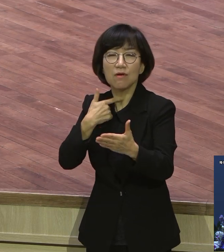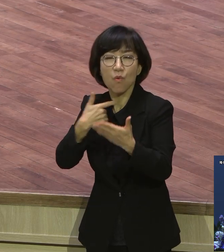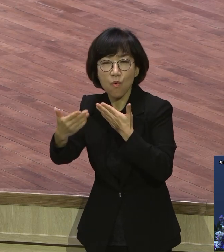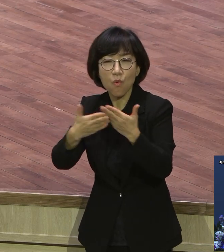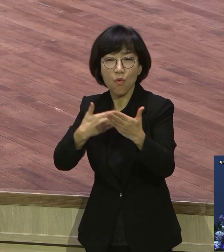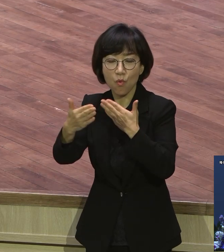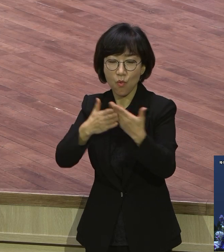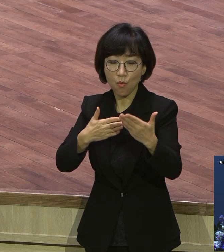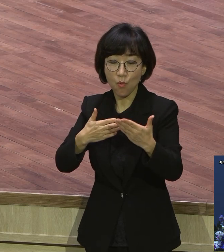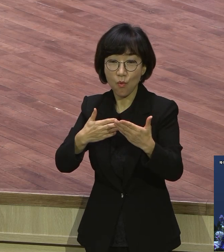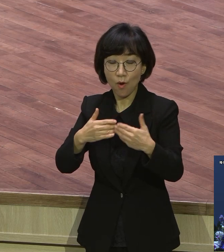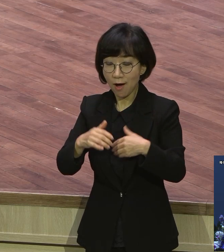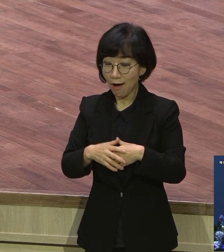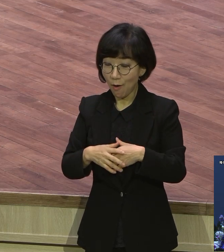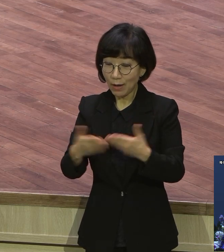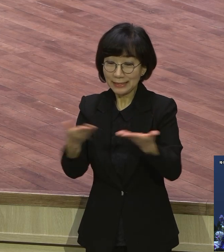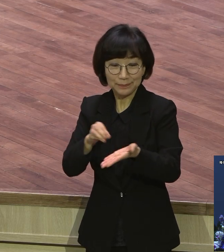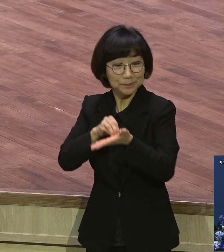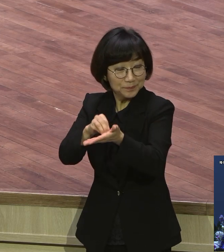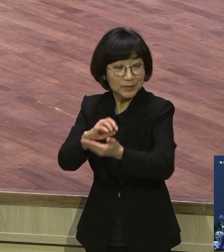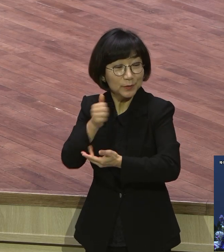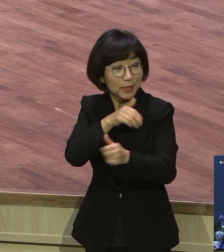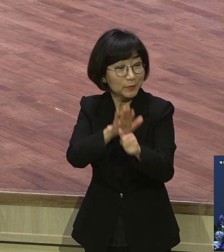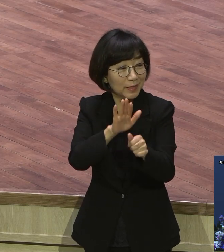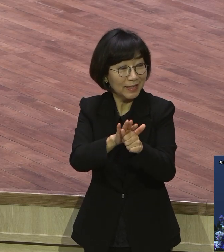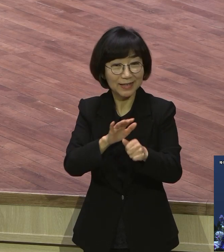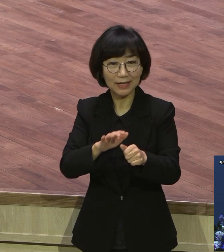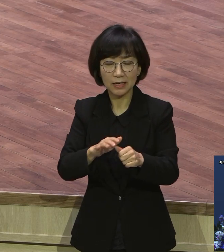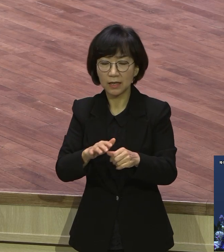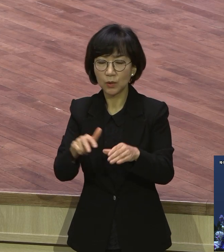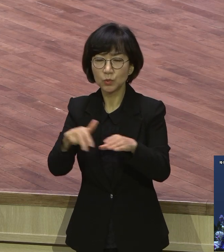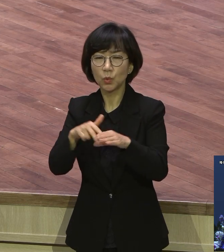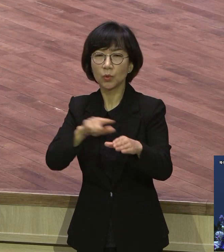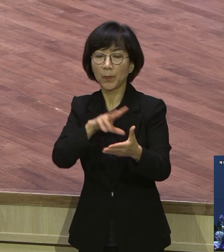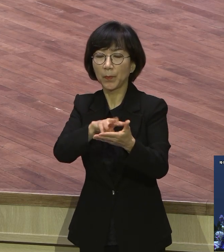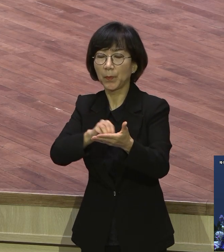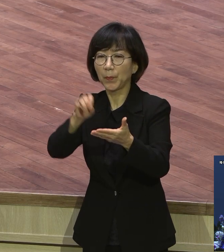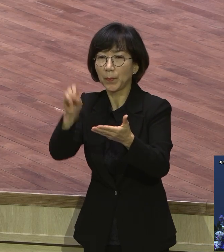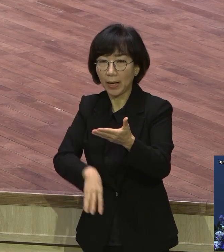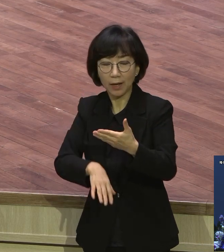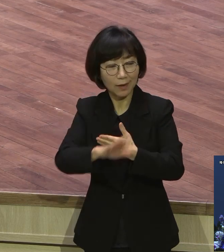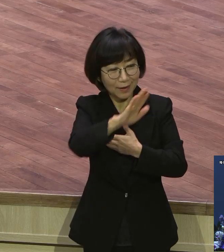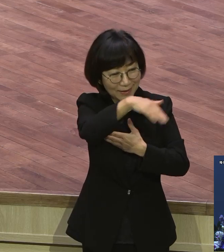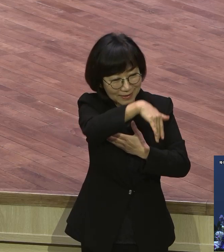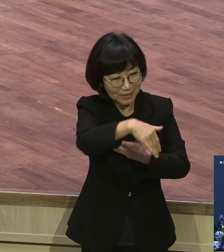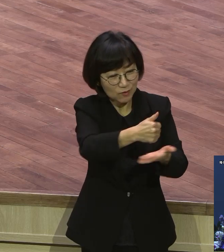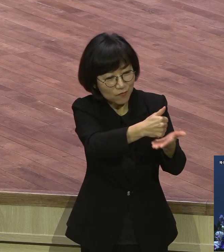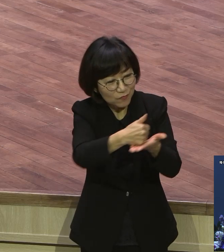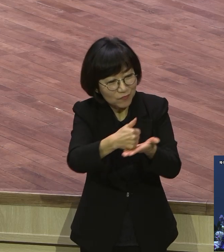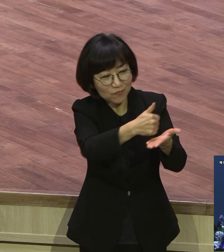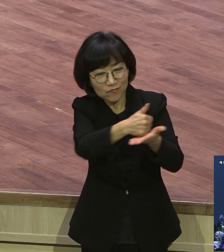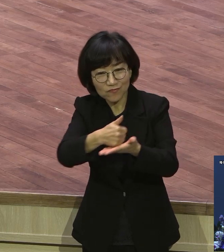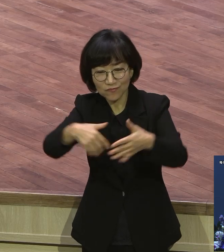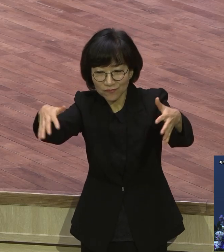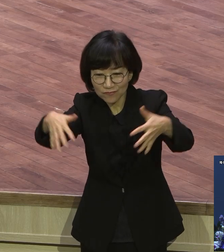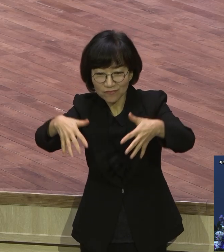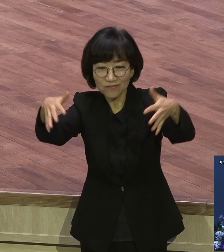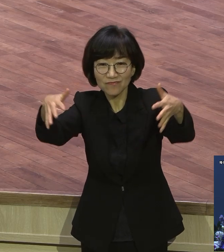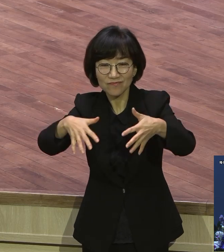하는 종교와 전혀 상관없는 것처럼 그렇게 방식을 꾸며가지고 결국은 그들을 신천지로 다